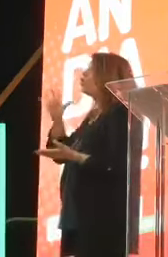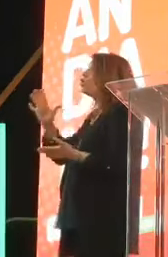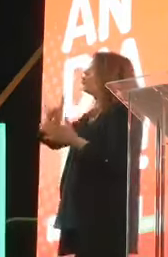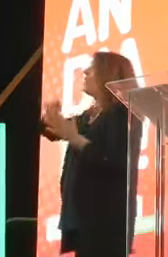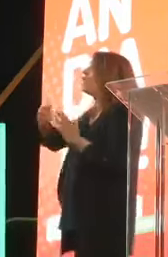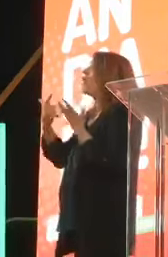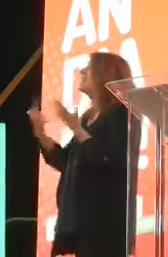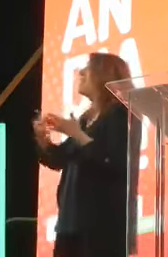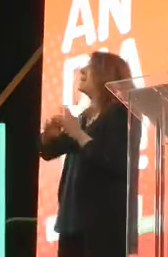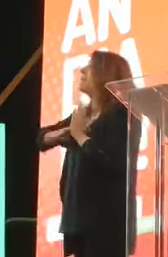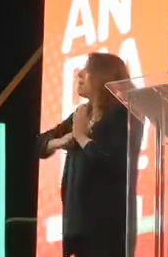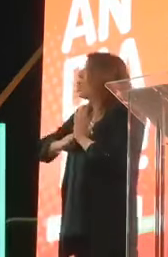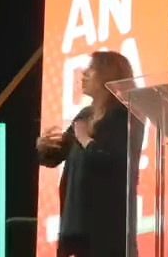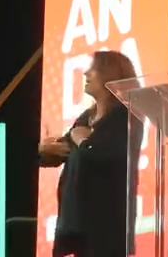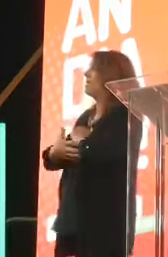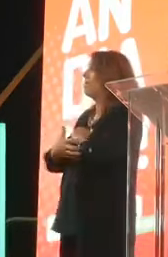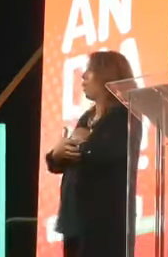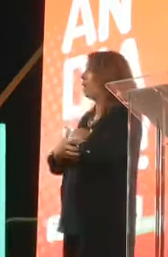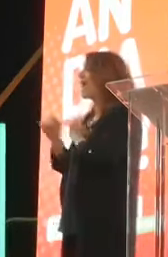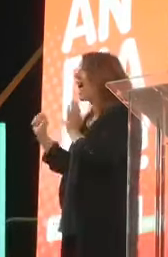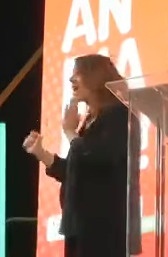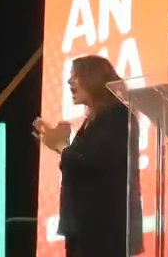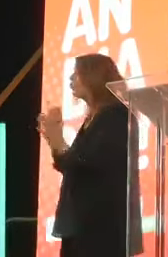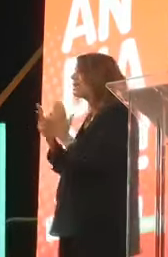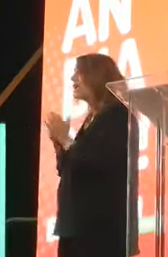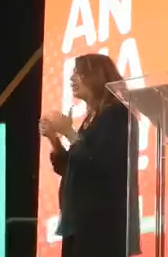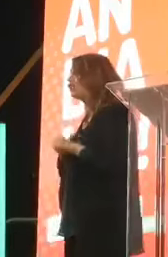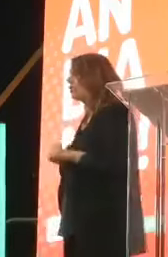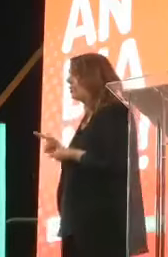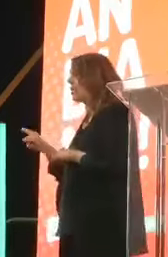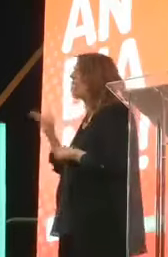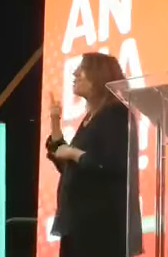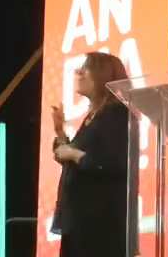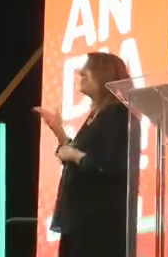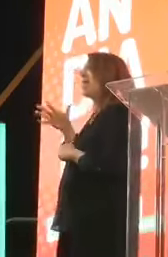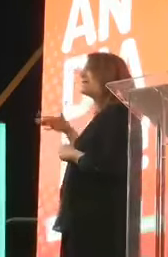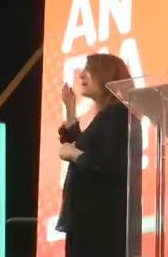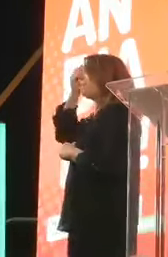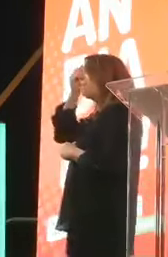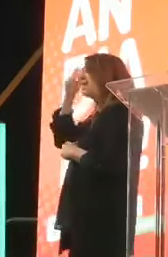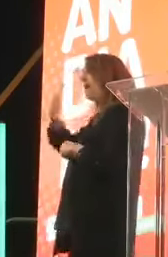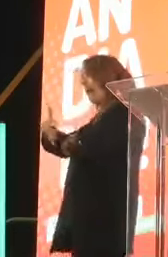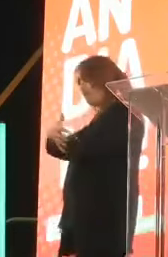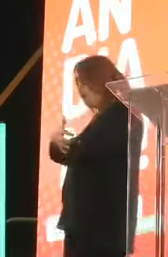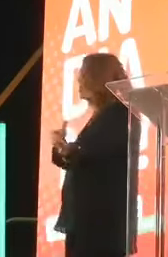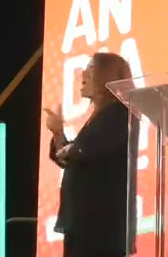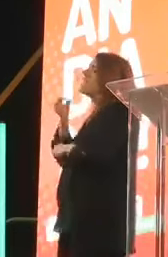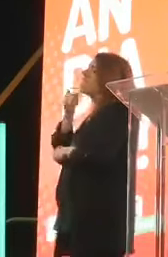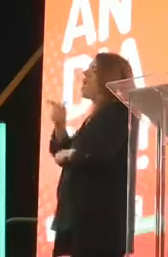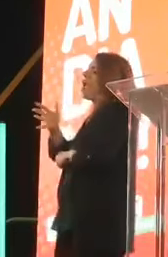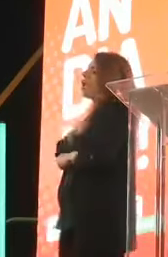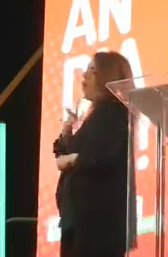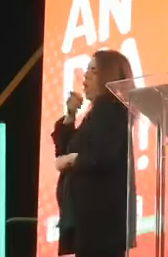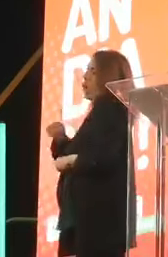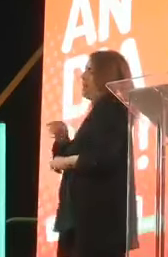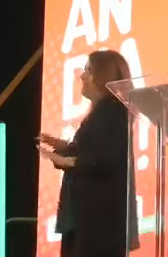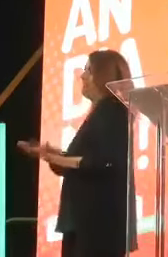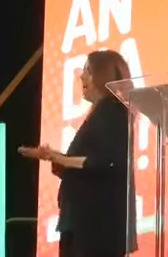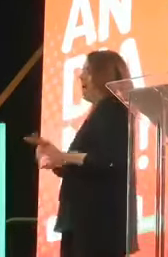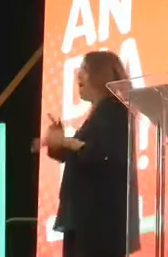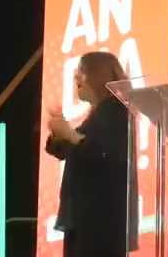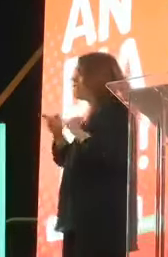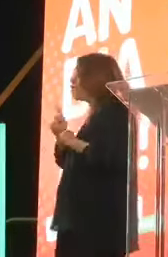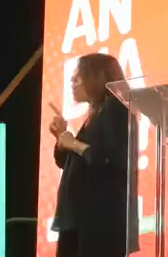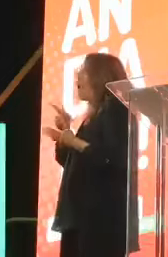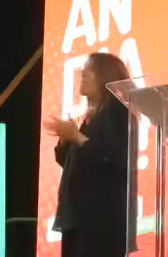milioni di poveri, perché la destra pensa che la povertà sia una colpa individuale e invece è un grave problema